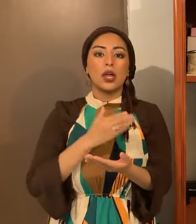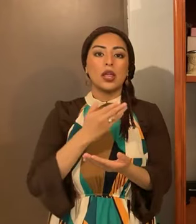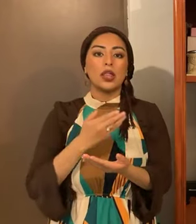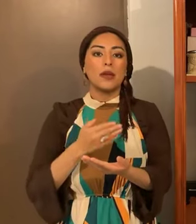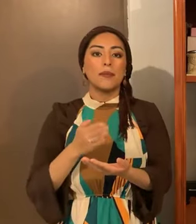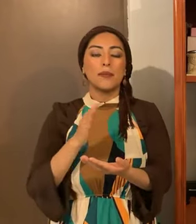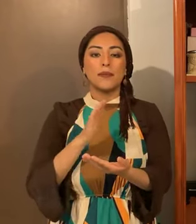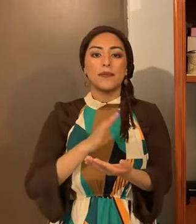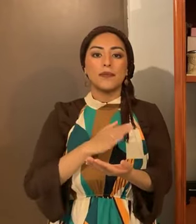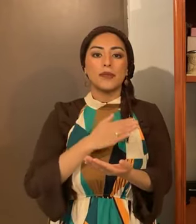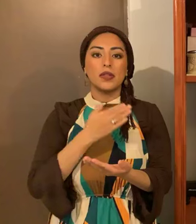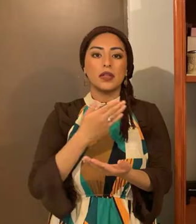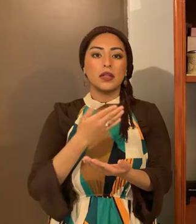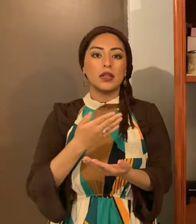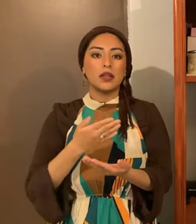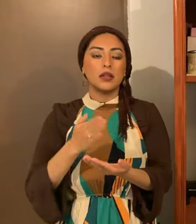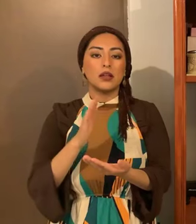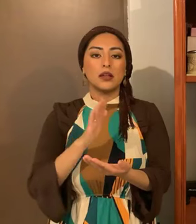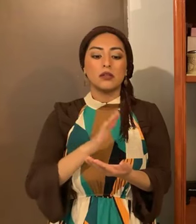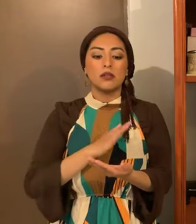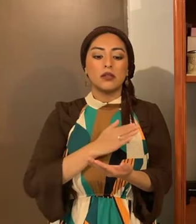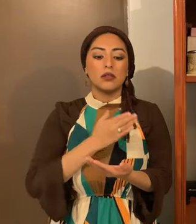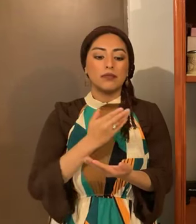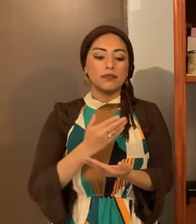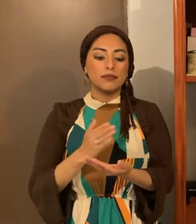llevaba un tempo, un ritmo